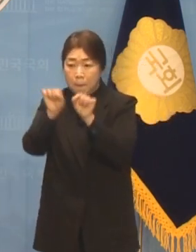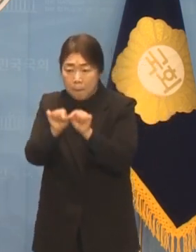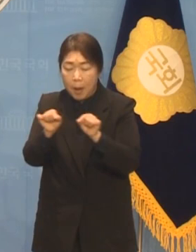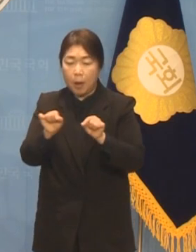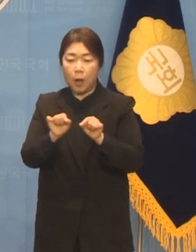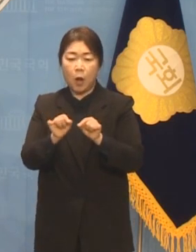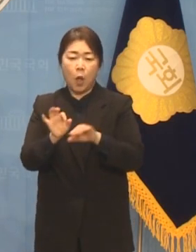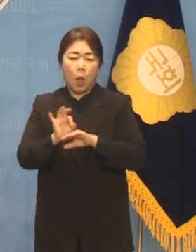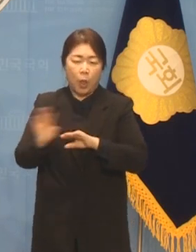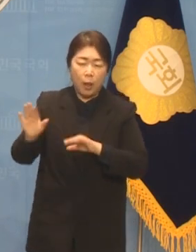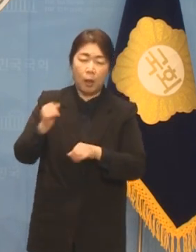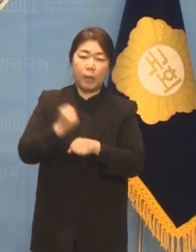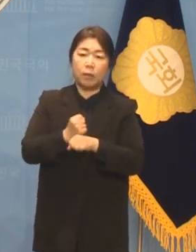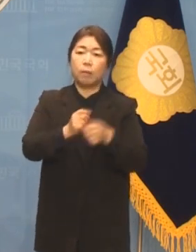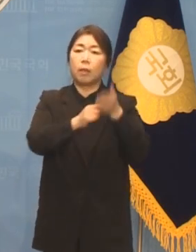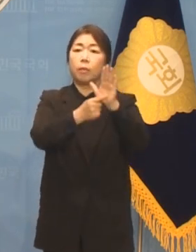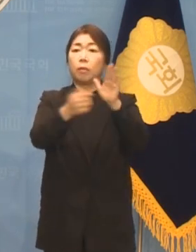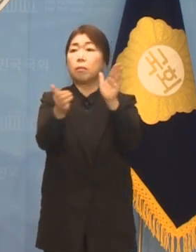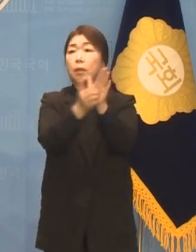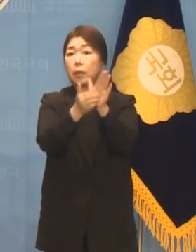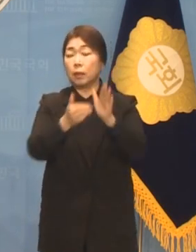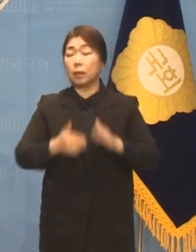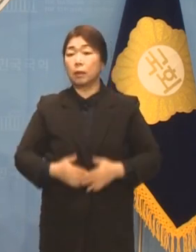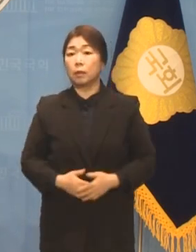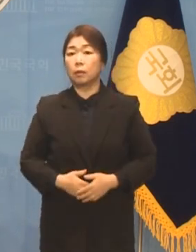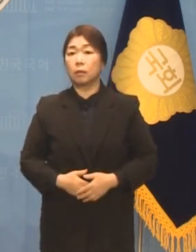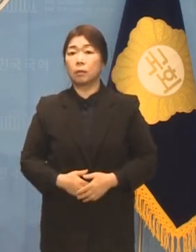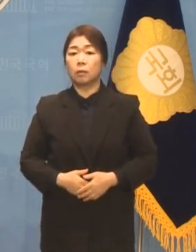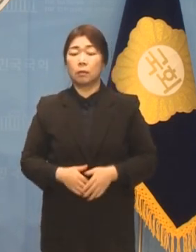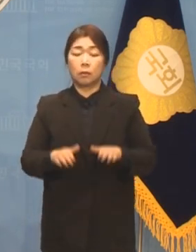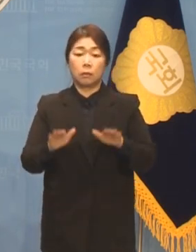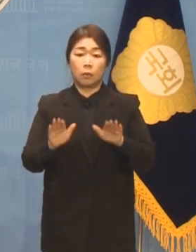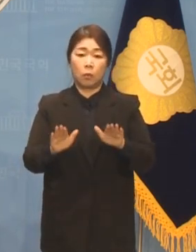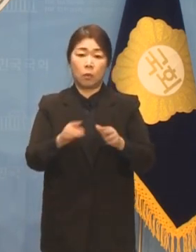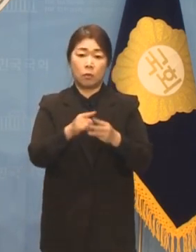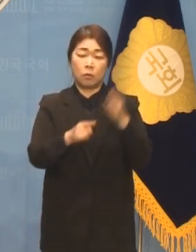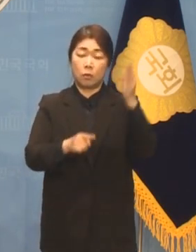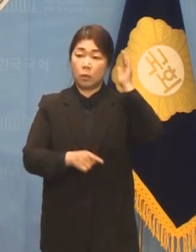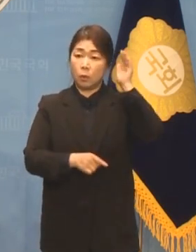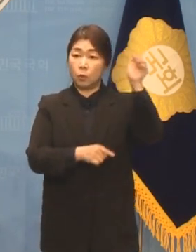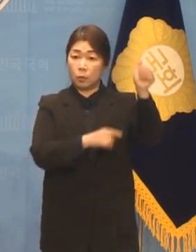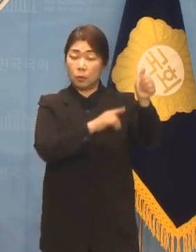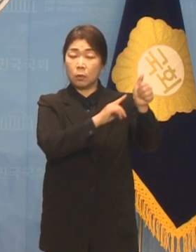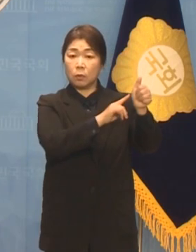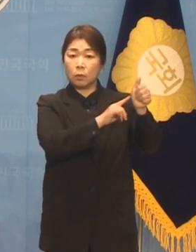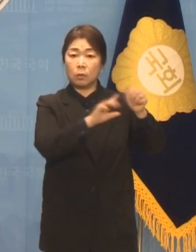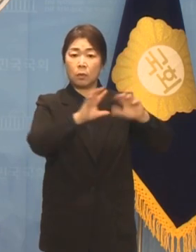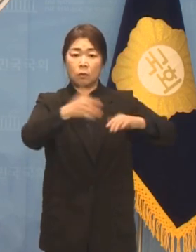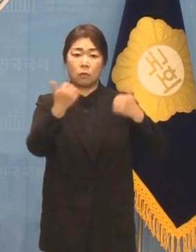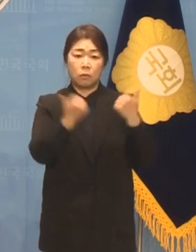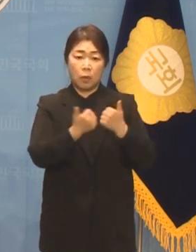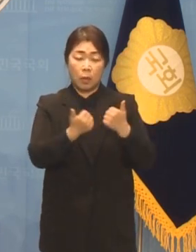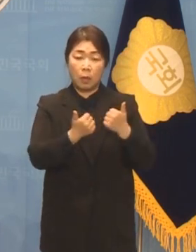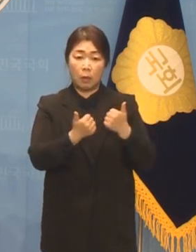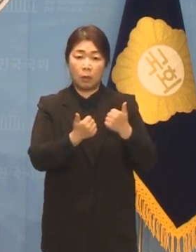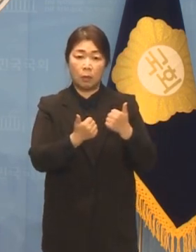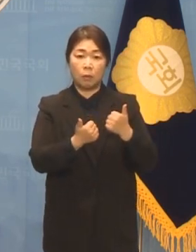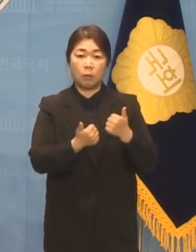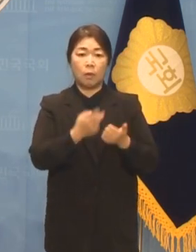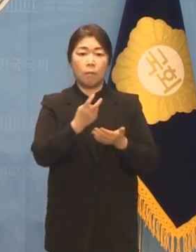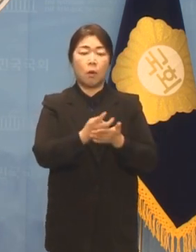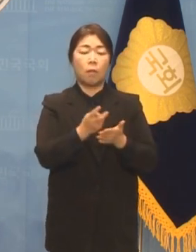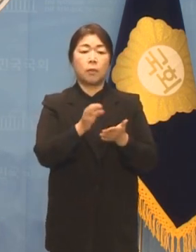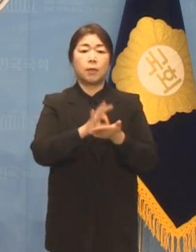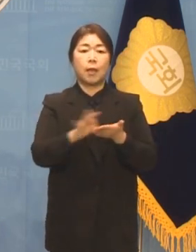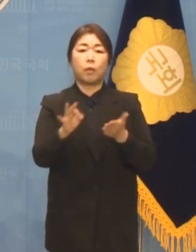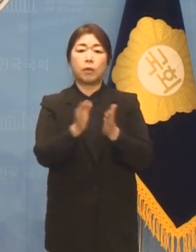바꾼 것에 불과했습니다. 오늘 윤석열 대통령은 국회에 적용 유예